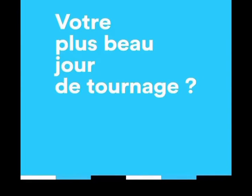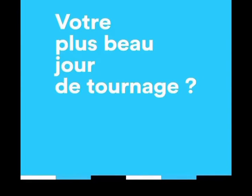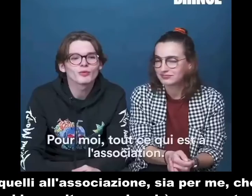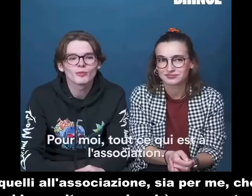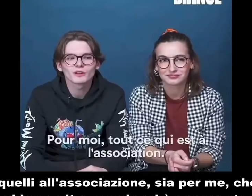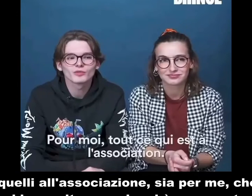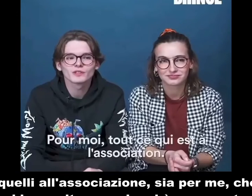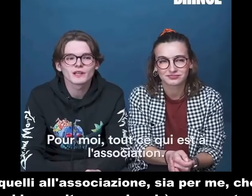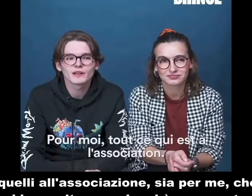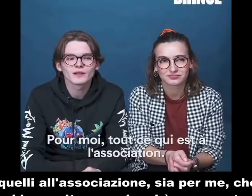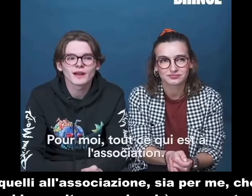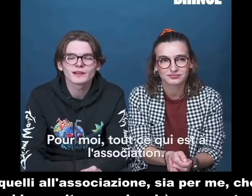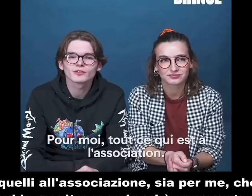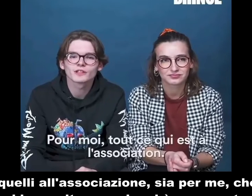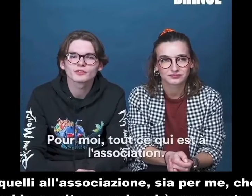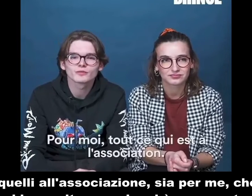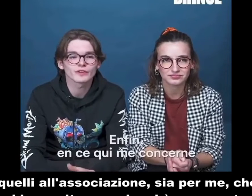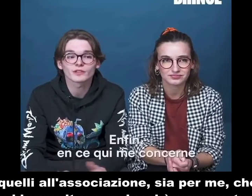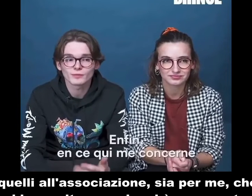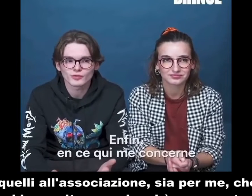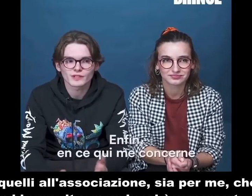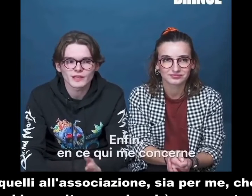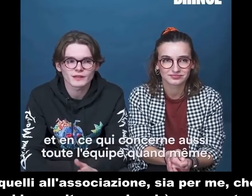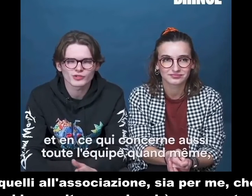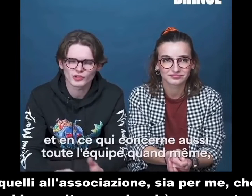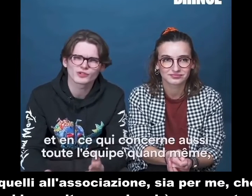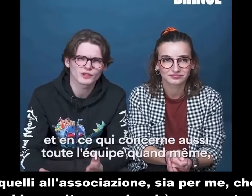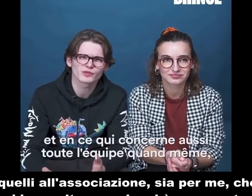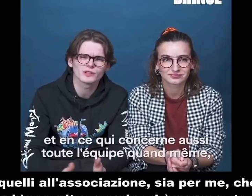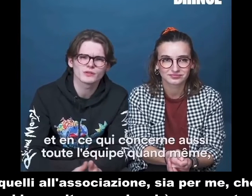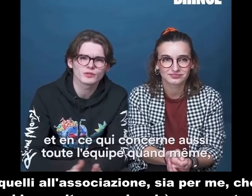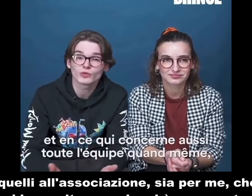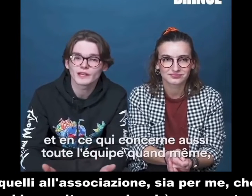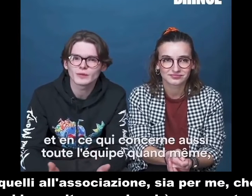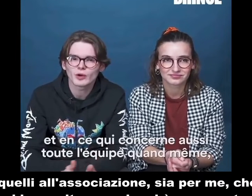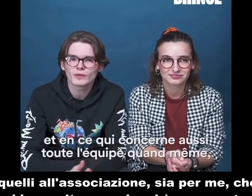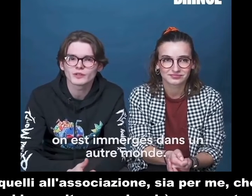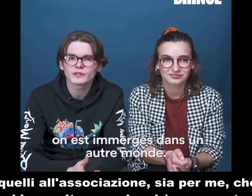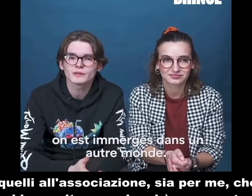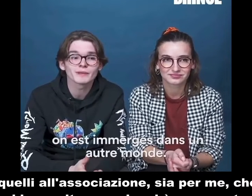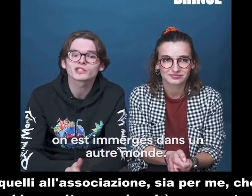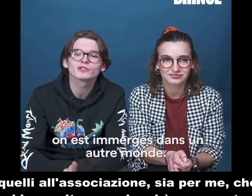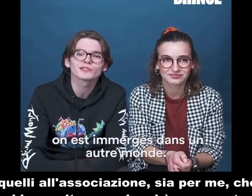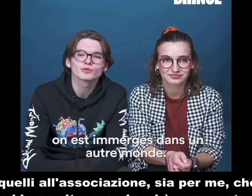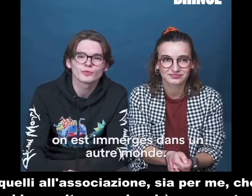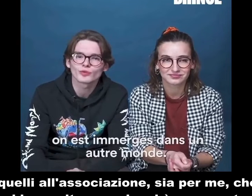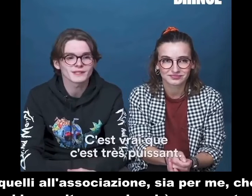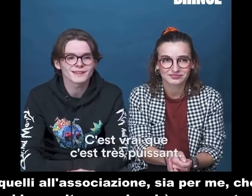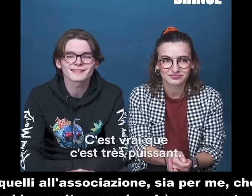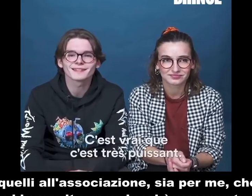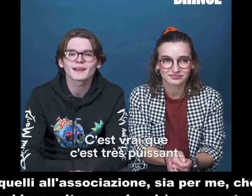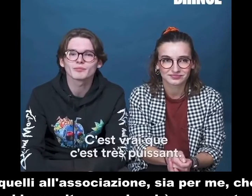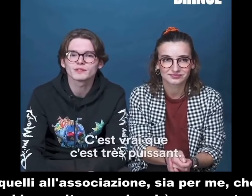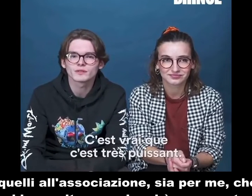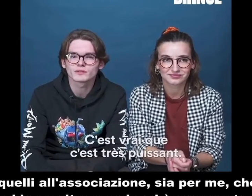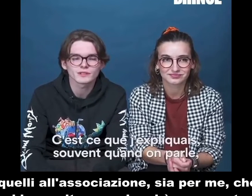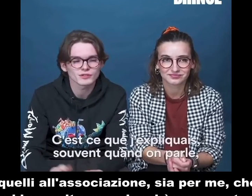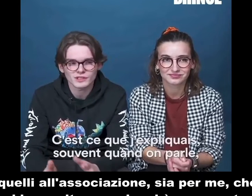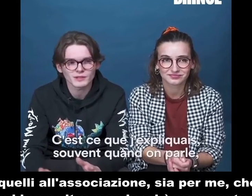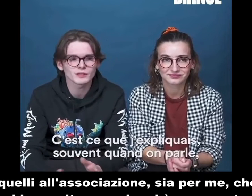Pour moi, tout ce qui est à l'association, enfin en ce qui me concerne et en ce qui concerne aussi toute l'équipe, quand même, on est immergé dans un autre monde. C'est vrai que c'est très puissant. C'est ce que j'expliquais souvent.